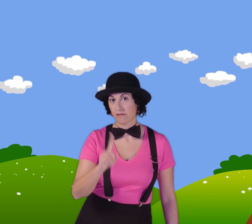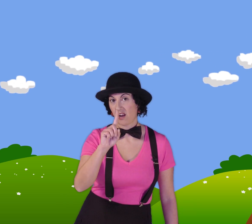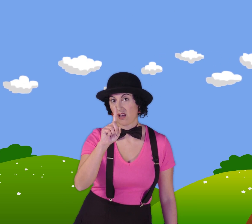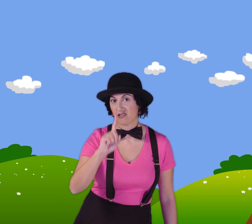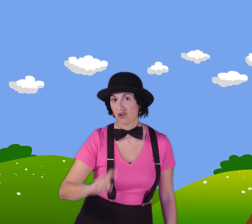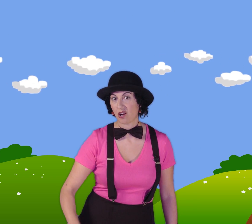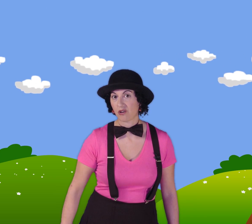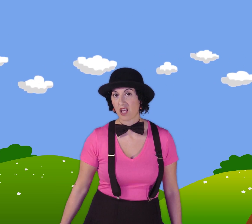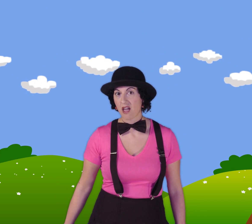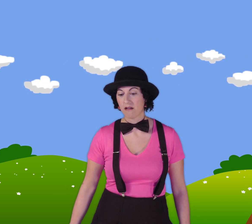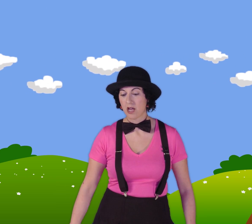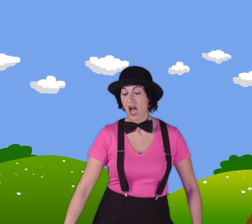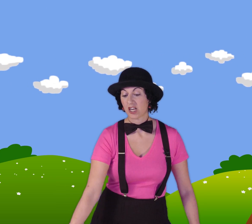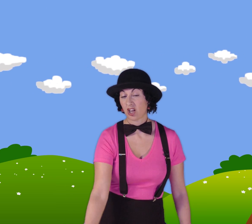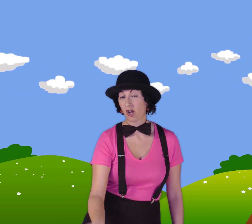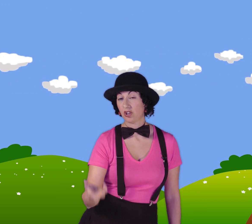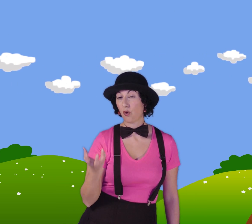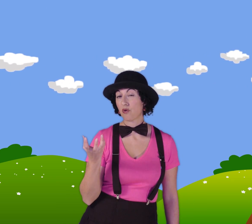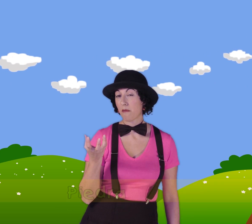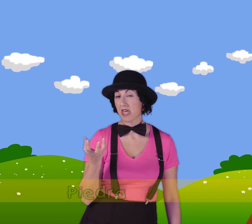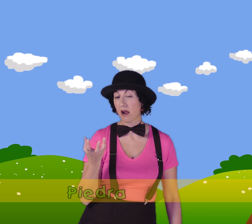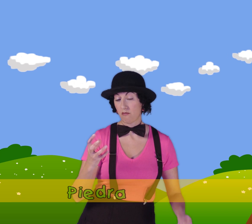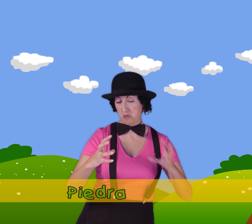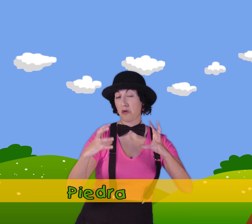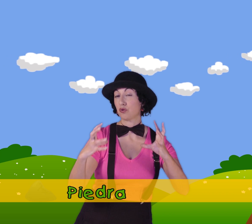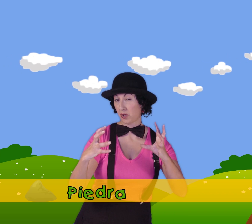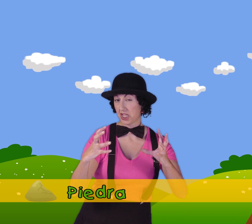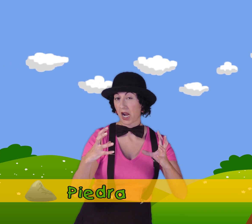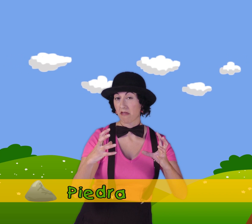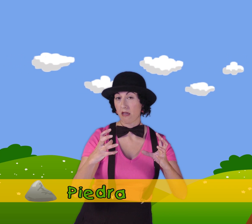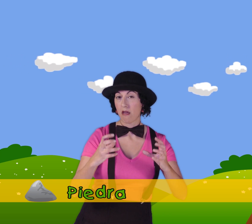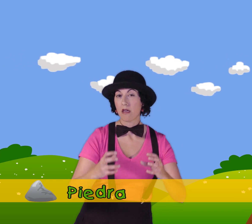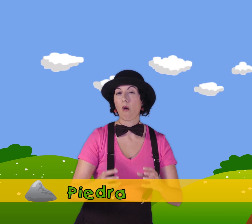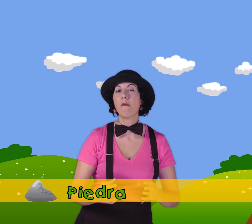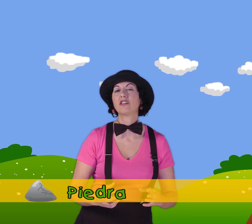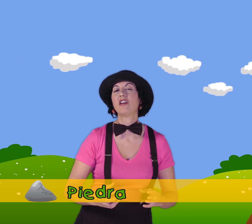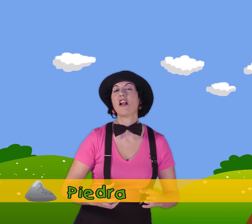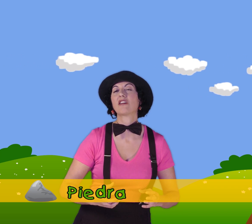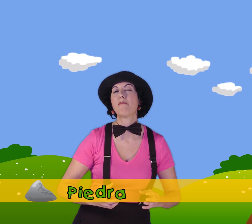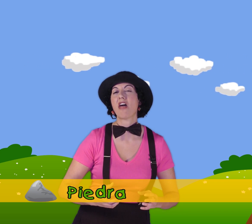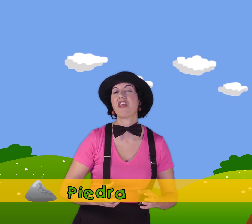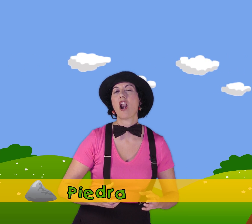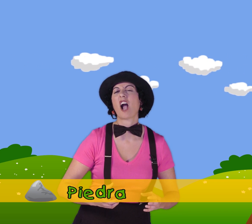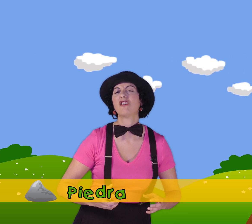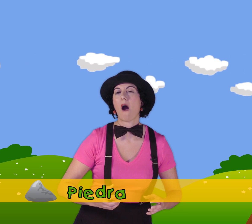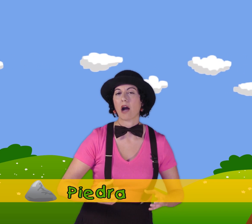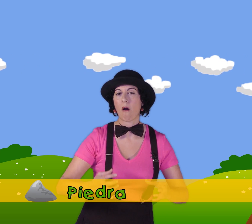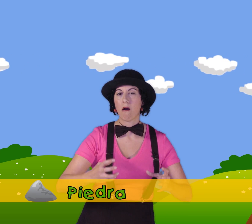El gigante no se lo creía. Así que el gigante cogió una piedra, pedrusco así de grande, y dijo, a ver si eres capaz de hacer lo que yo hago.